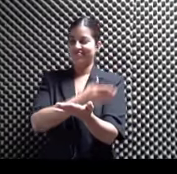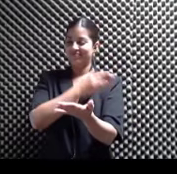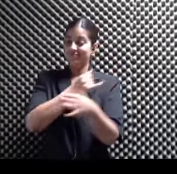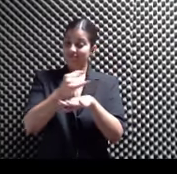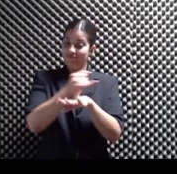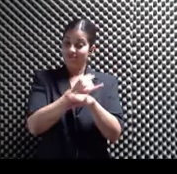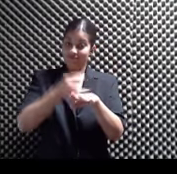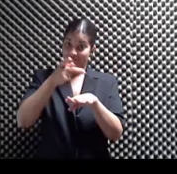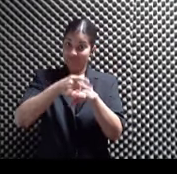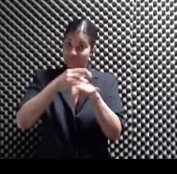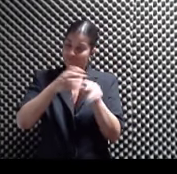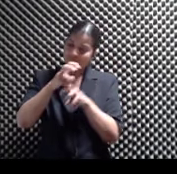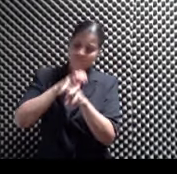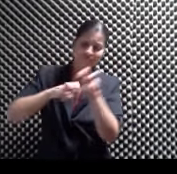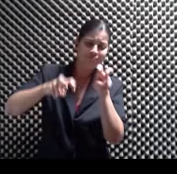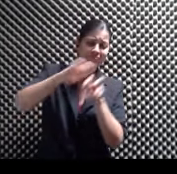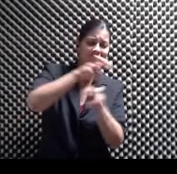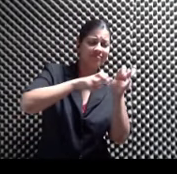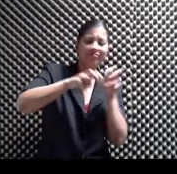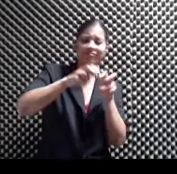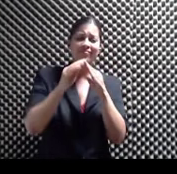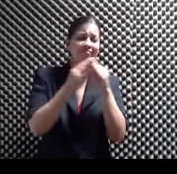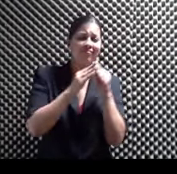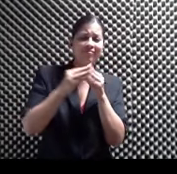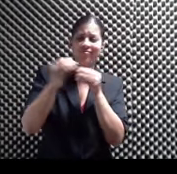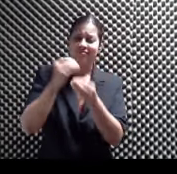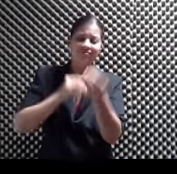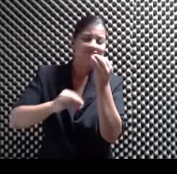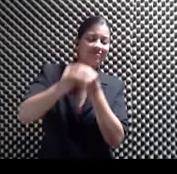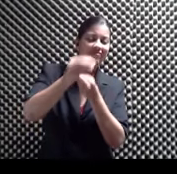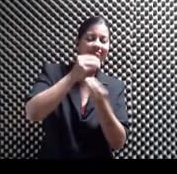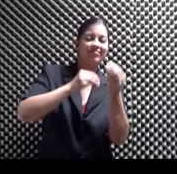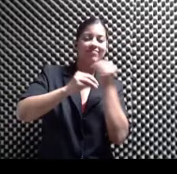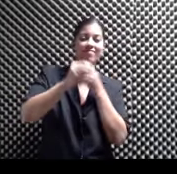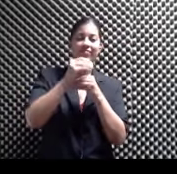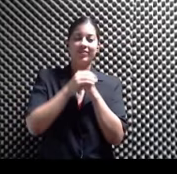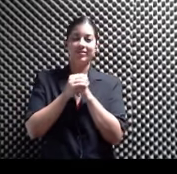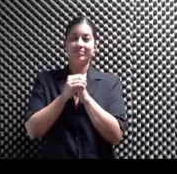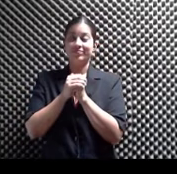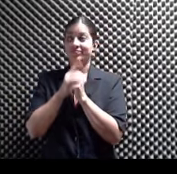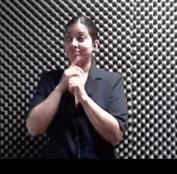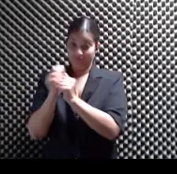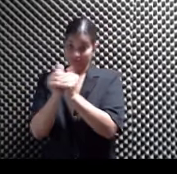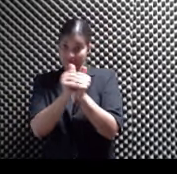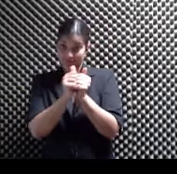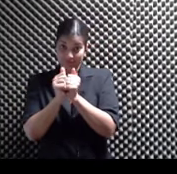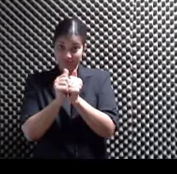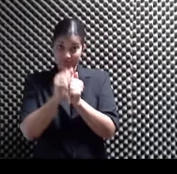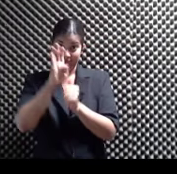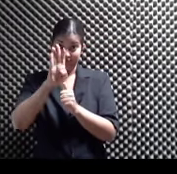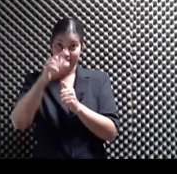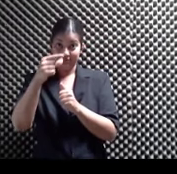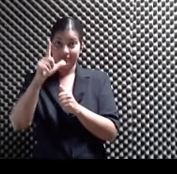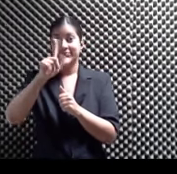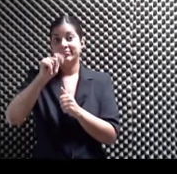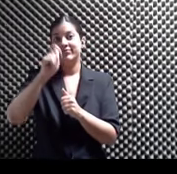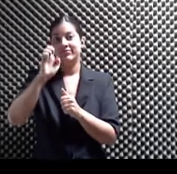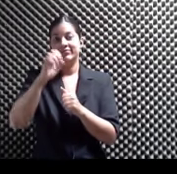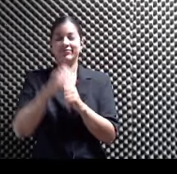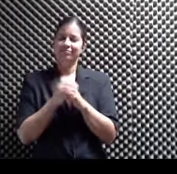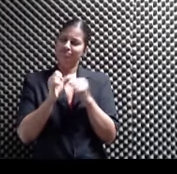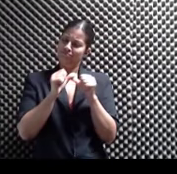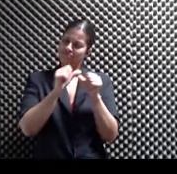Ponce las quenepas, ostiones, boquerón, mayagüe, brazo gitano y bayamón el chicharrón. Acompáñalo con 4G LTE.